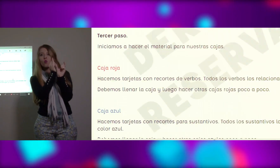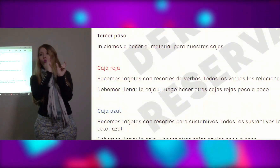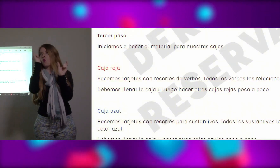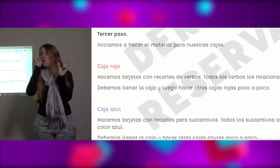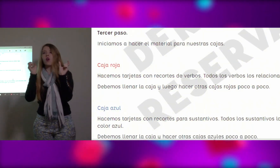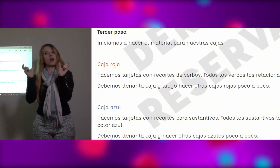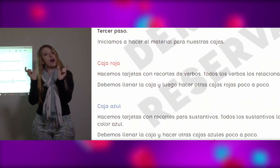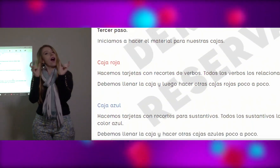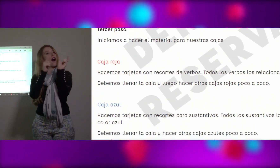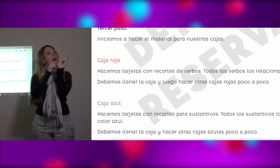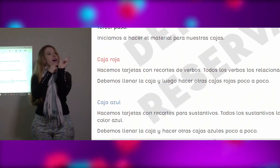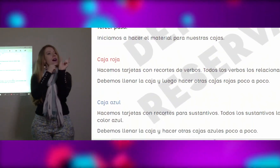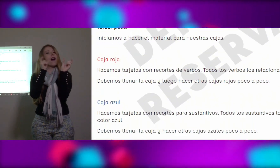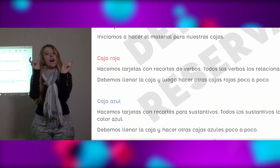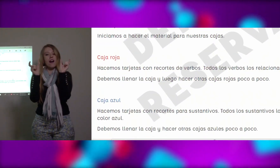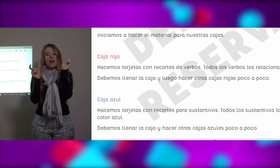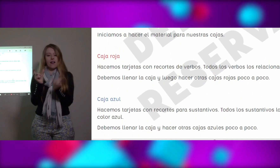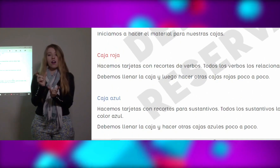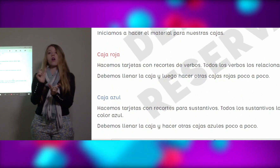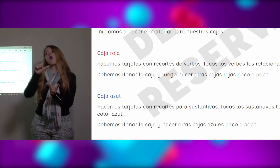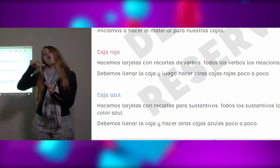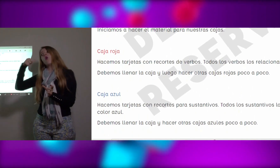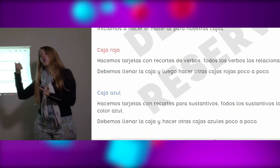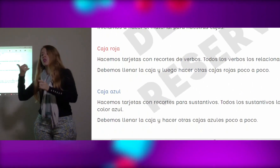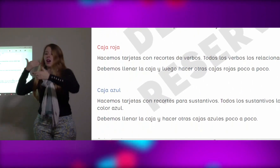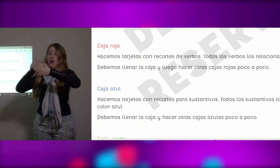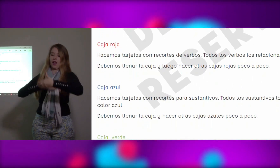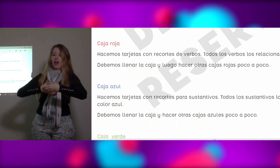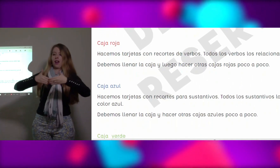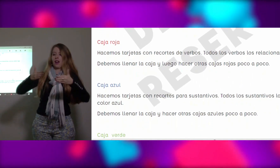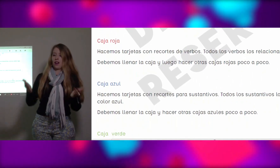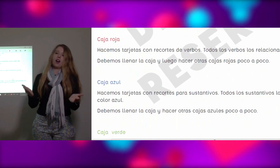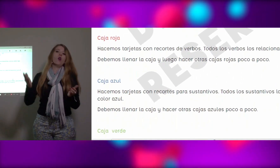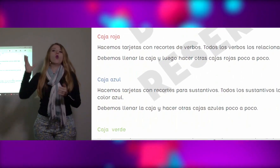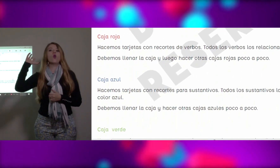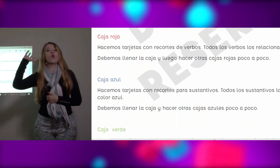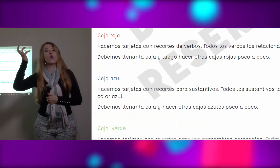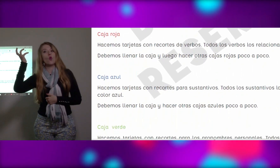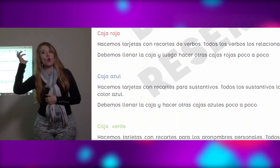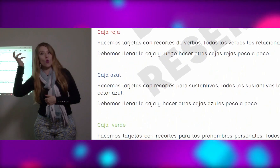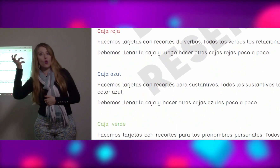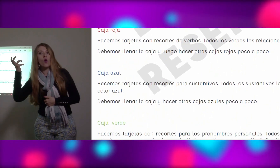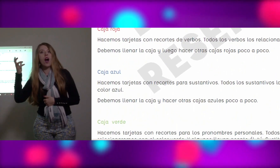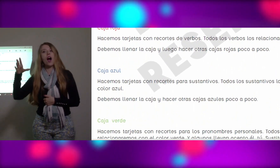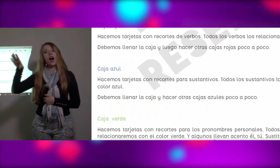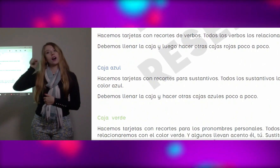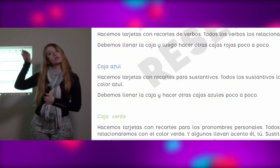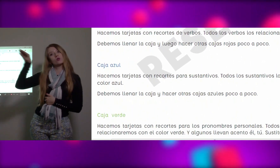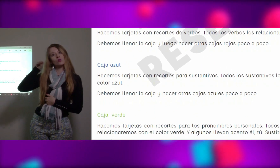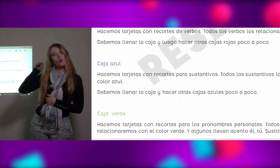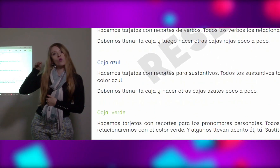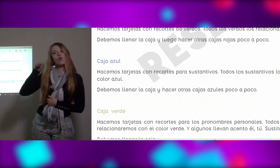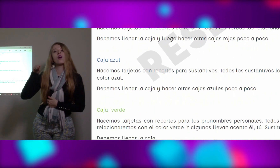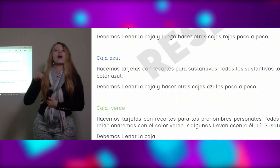cómo juega con el color rojo. La otra caja, color es azul.